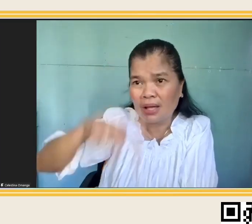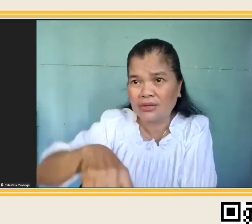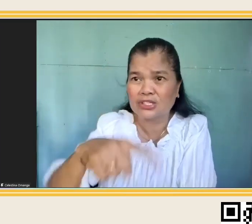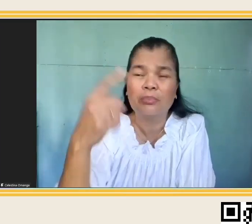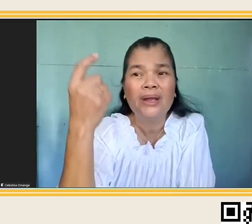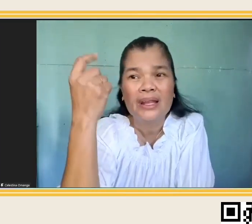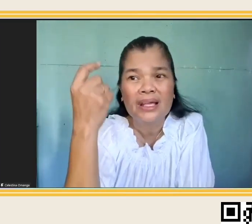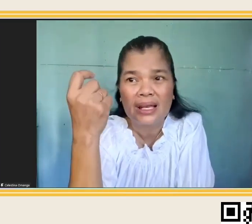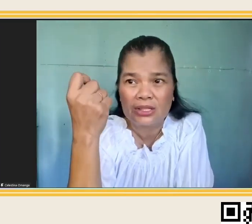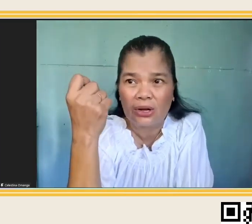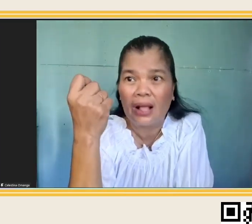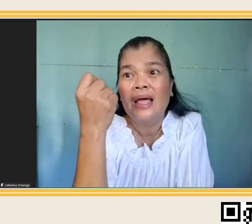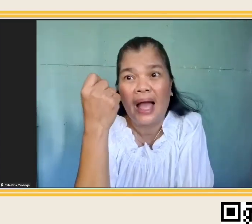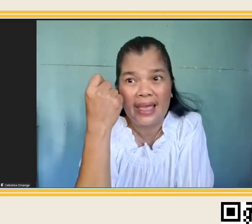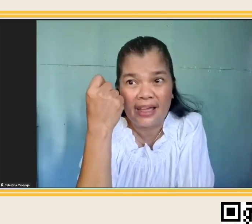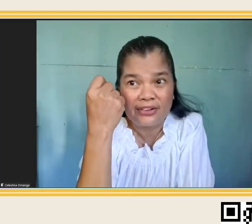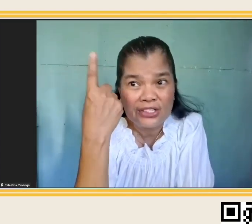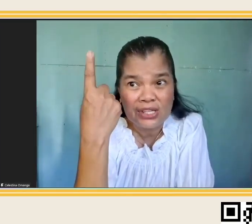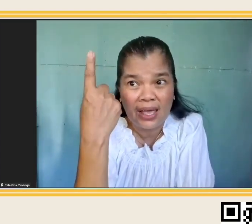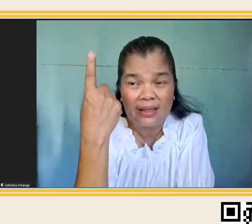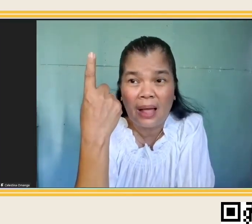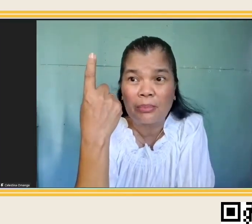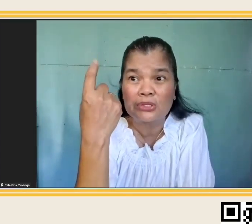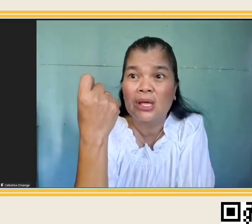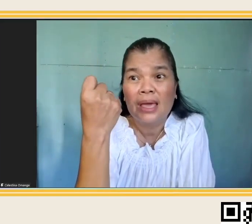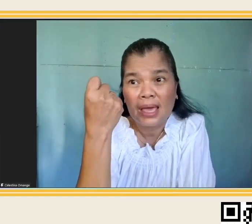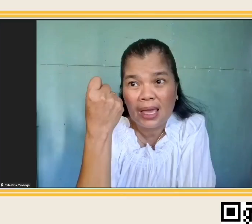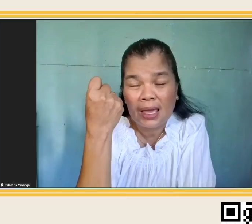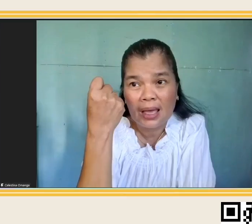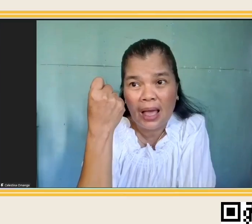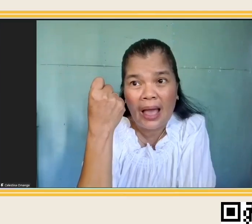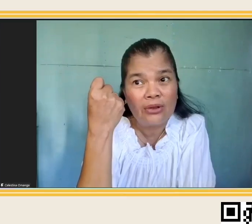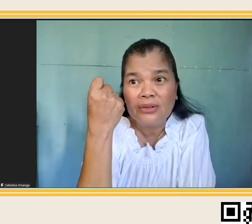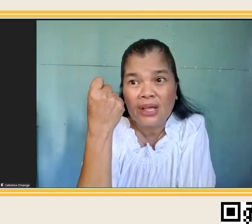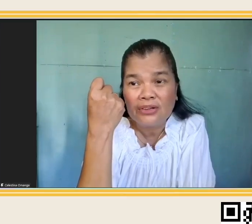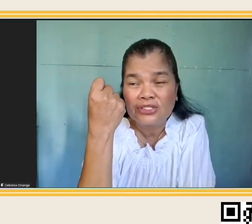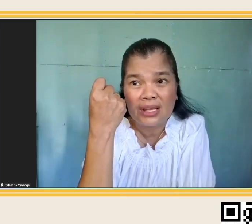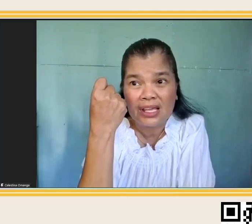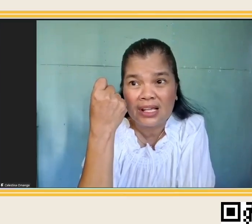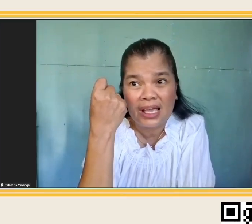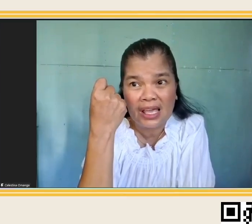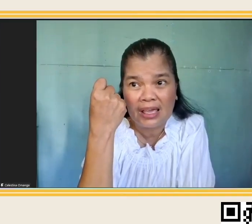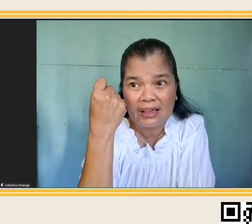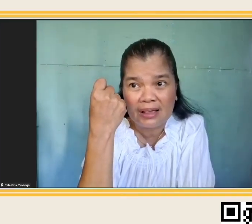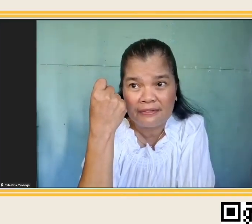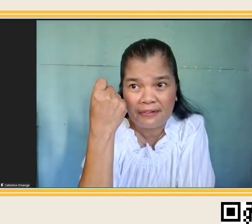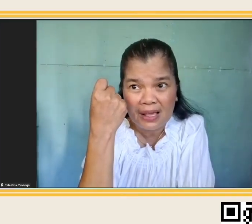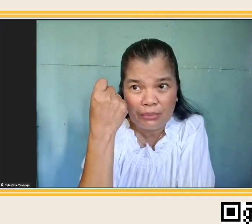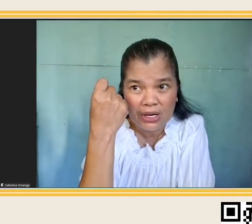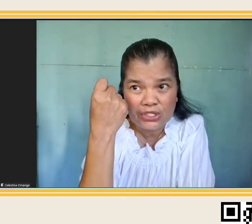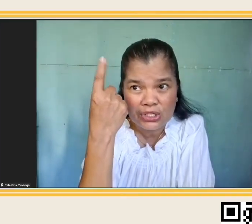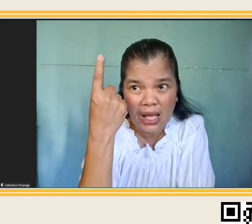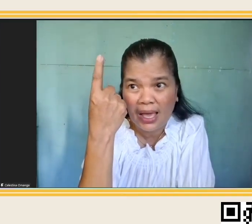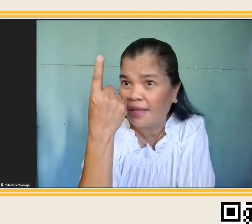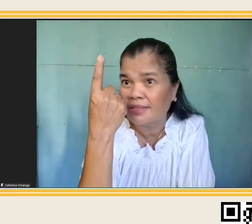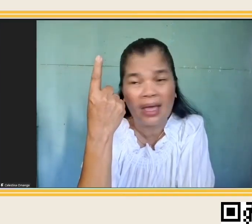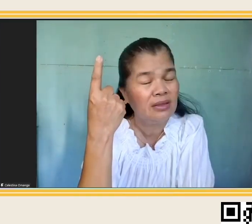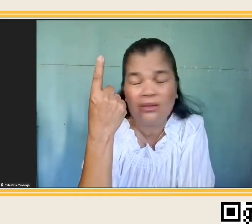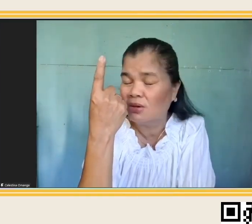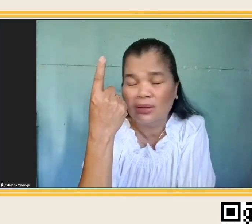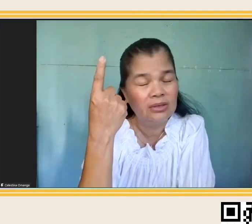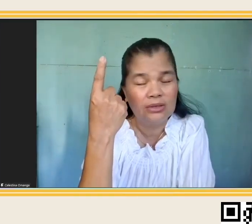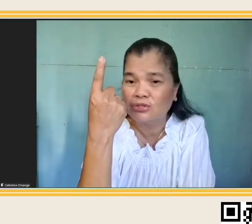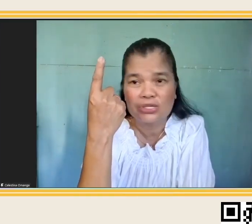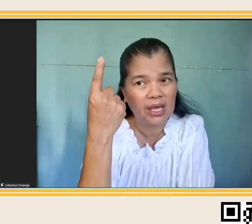I don't understand. Pwede rin ganito. I understand. Tapos, I don't understand. I-flick mo rin siya and